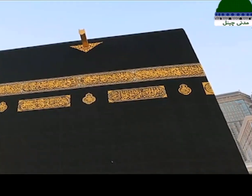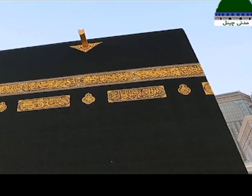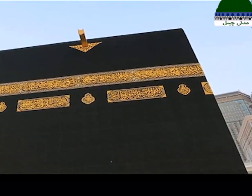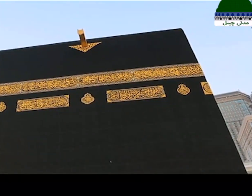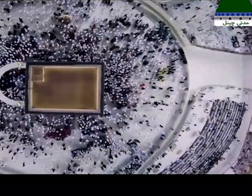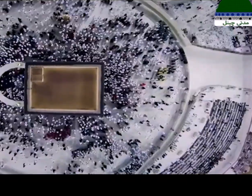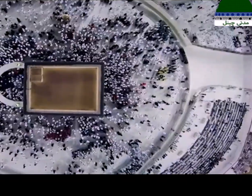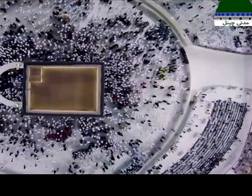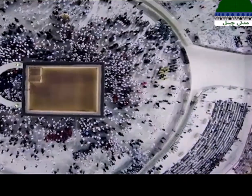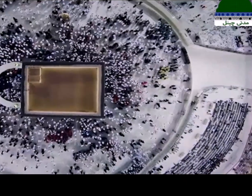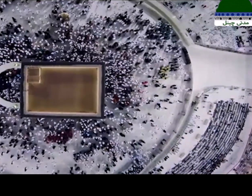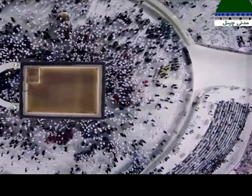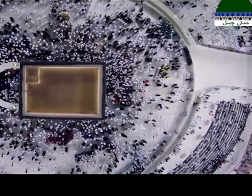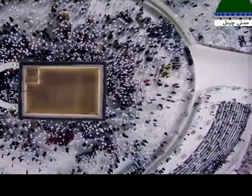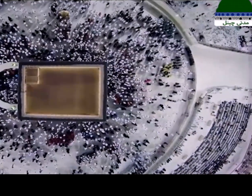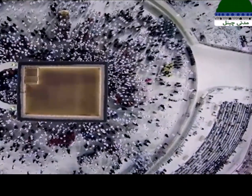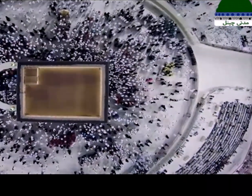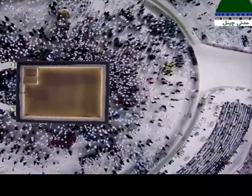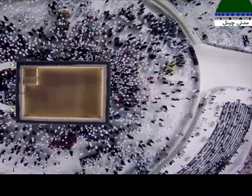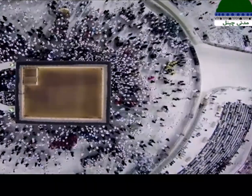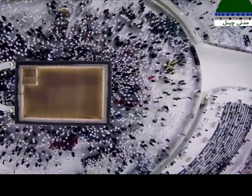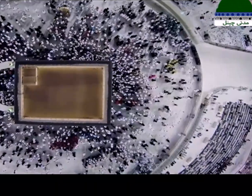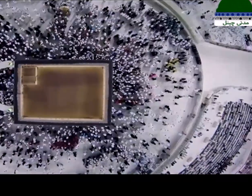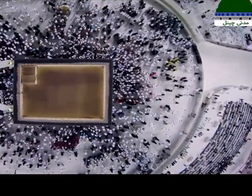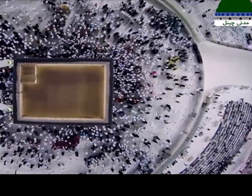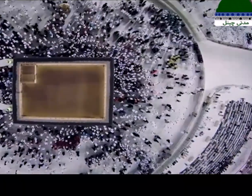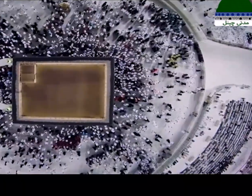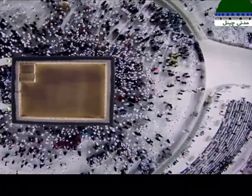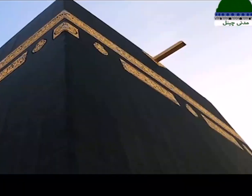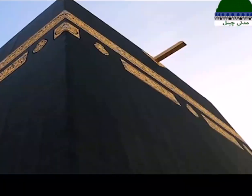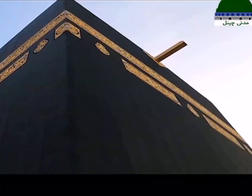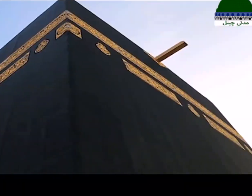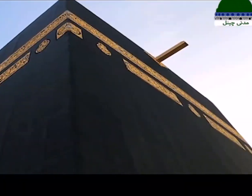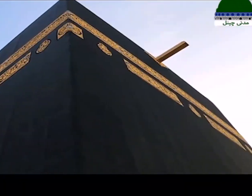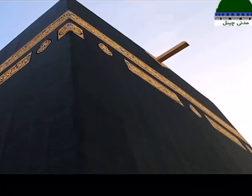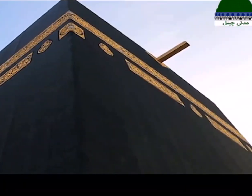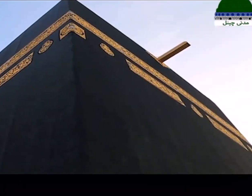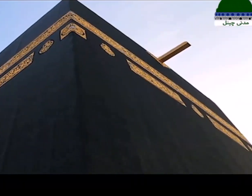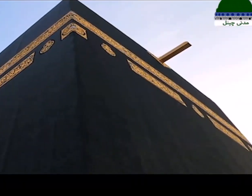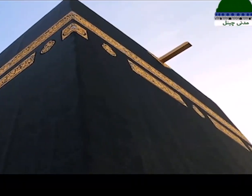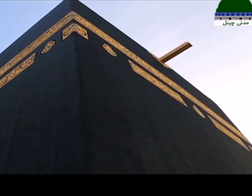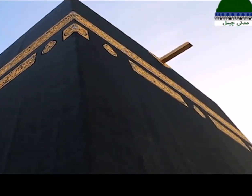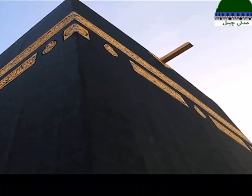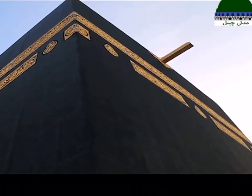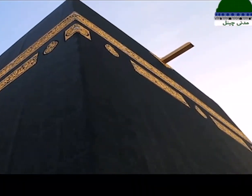بعد فاعوذ باللہ من الشیطان الرجیم، بسم اللہ الرحمن